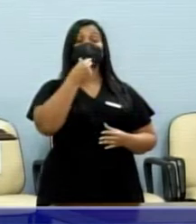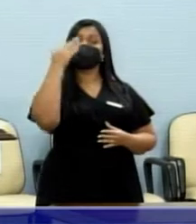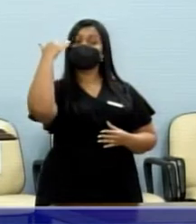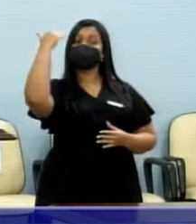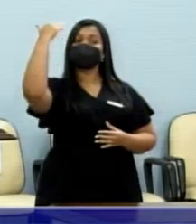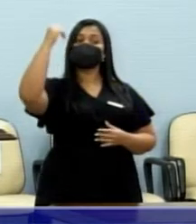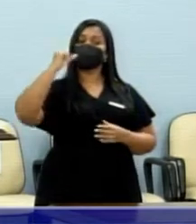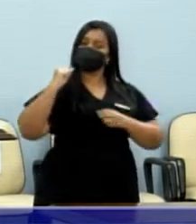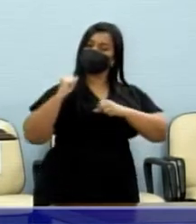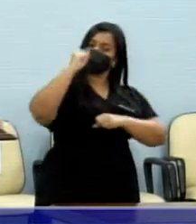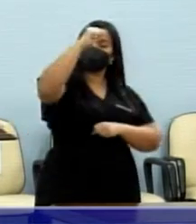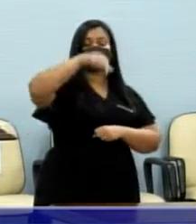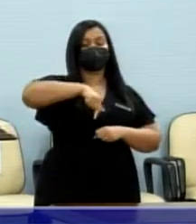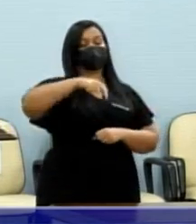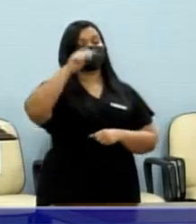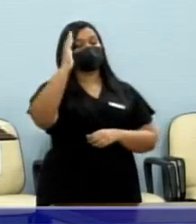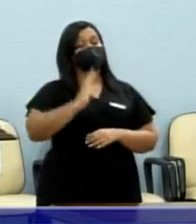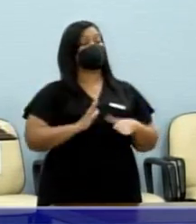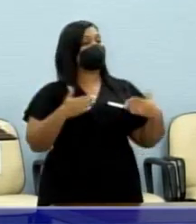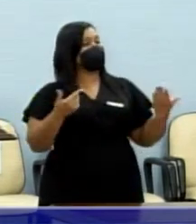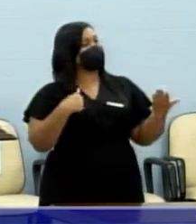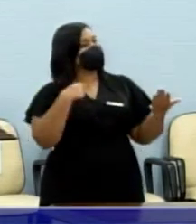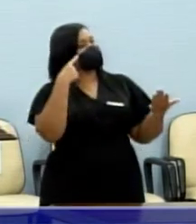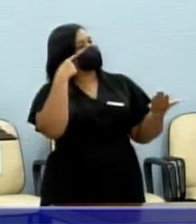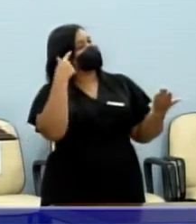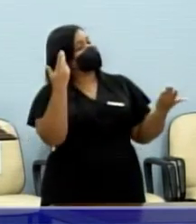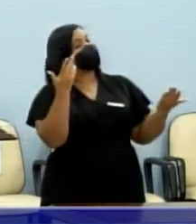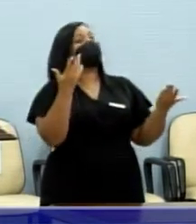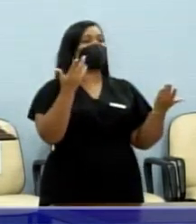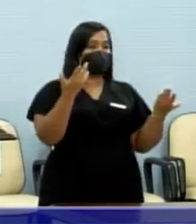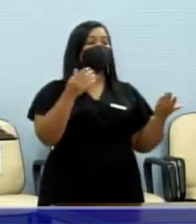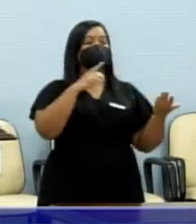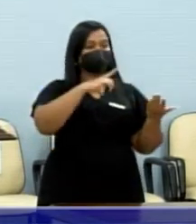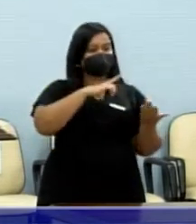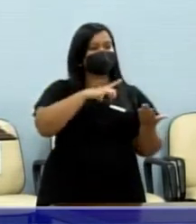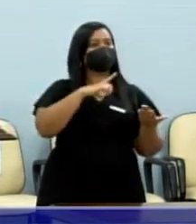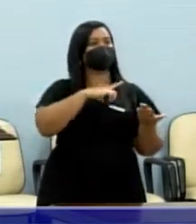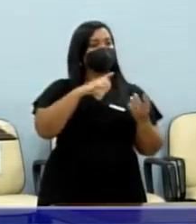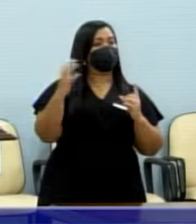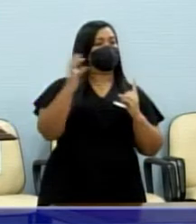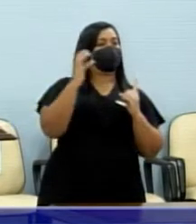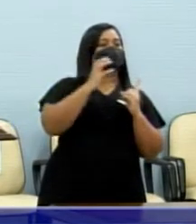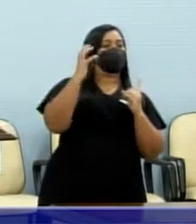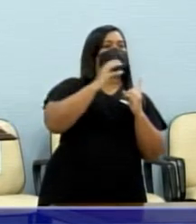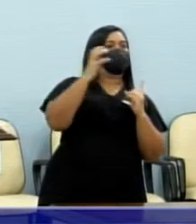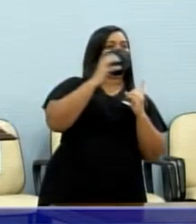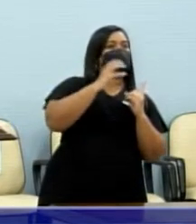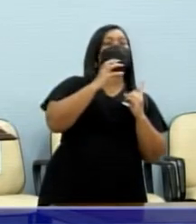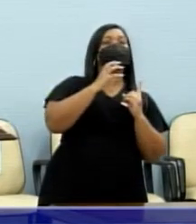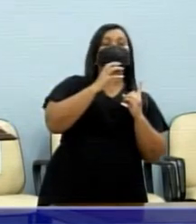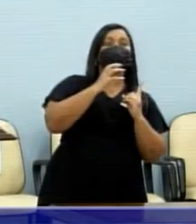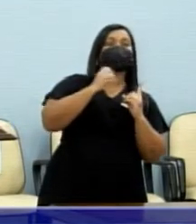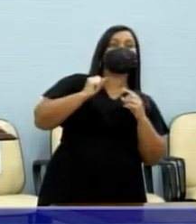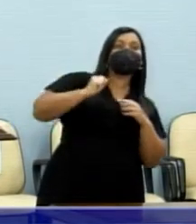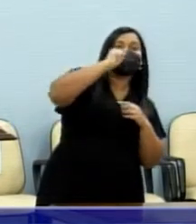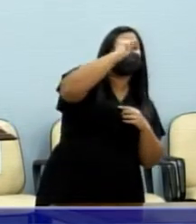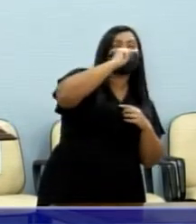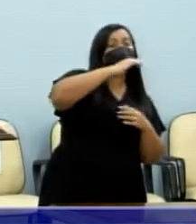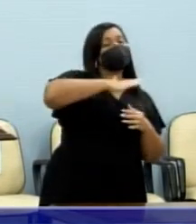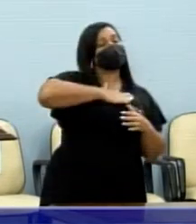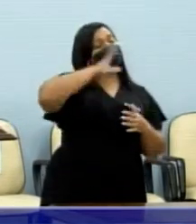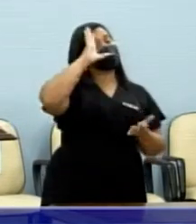comunista brasileiro. E ele disse assim: bom, enquanto houver miséria e opressão, ser comunista continua sendo a minha